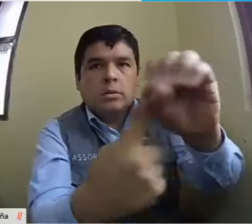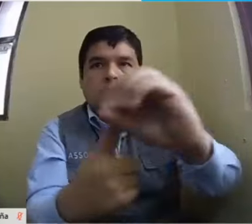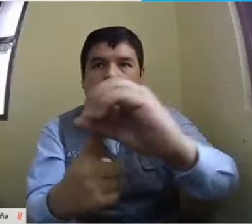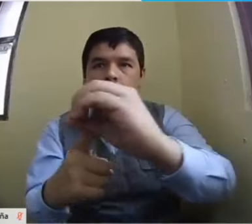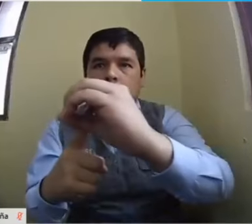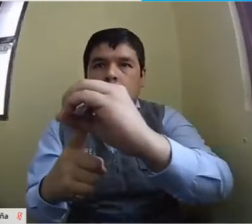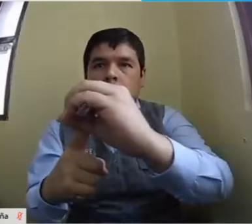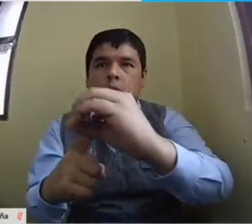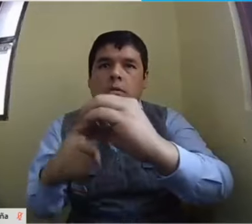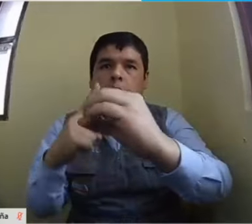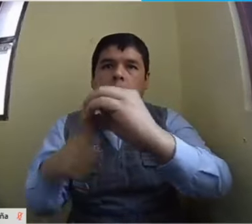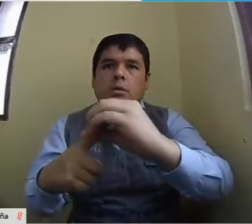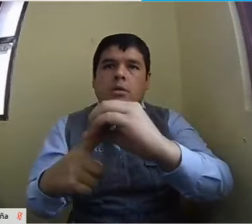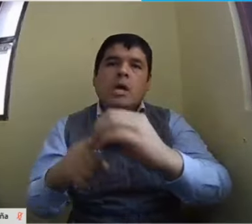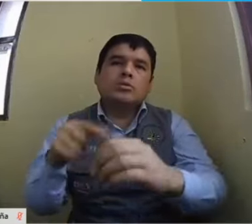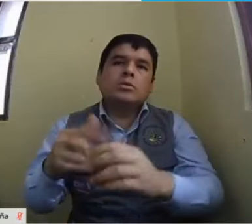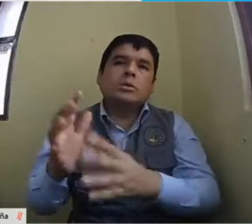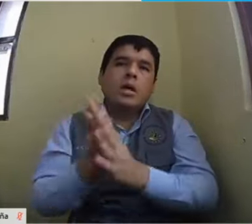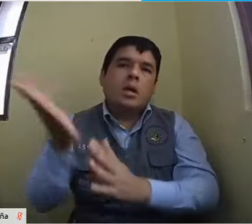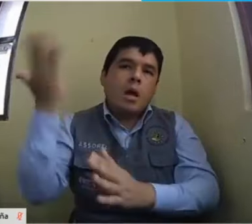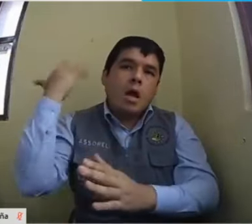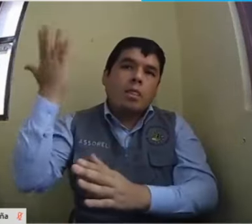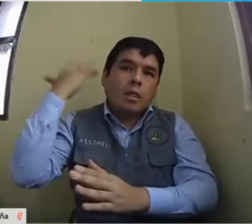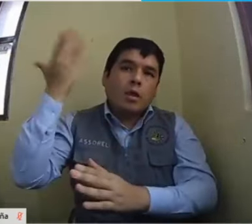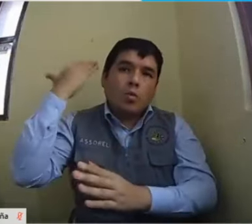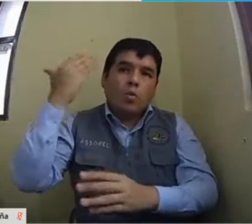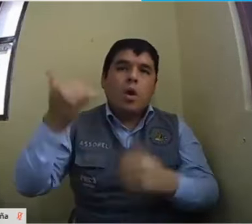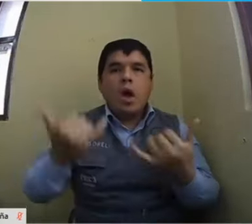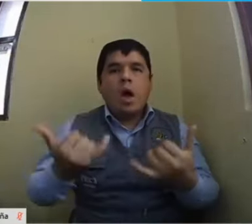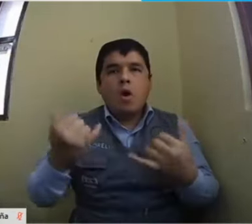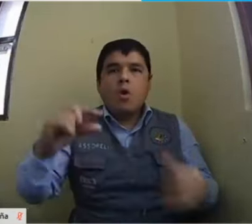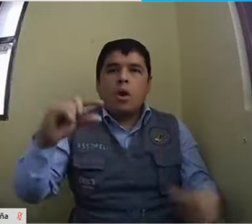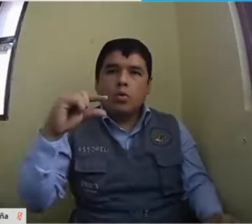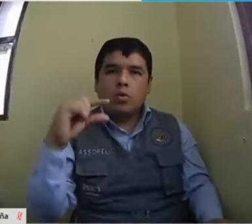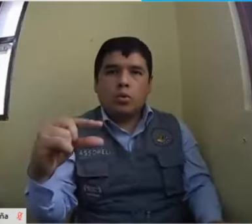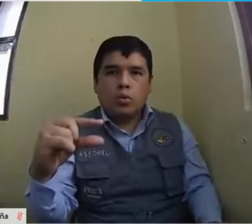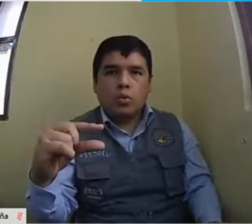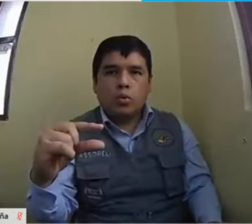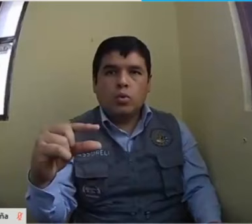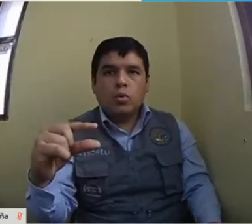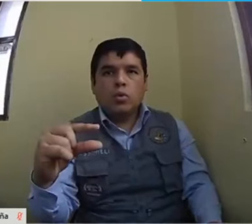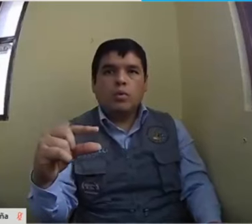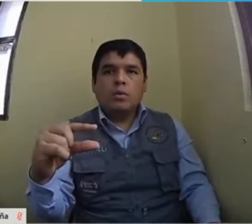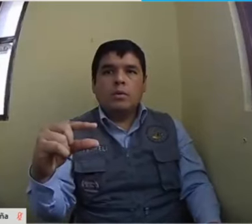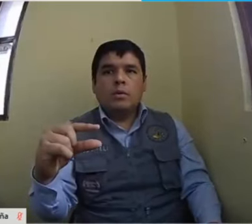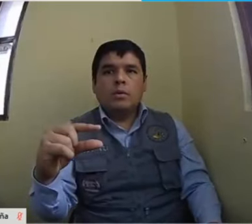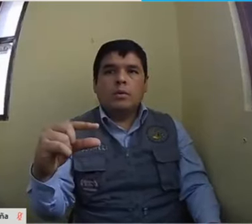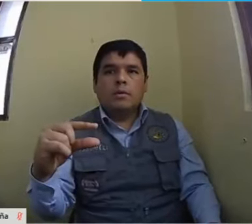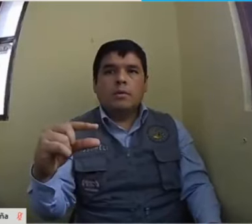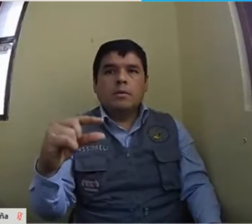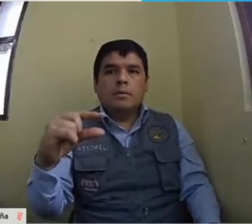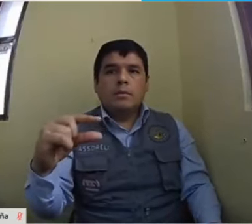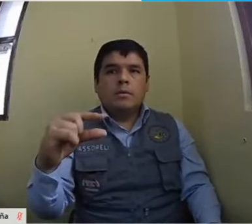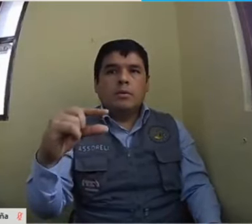La seña antigua era así. Un círculo y el índice como la rayita de la Q.